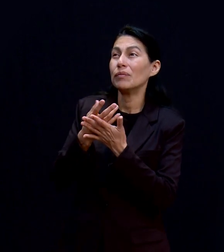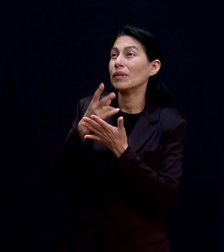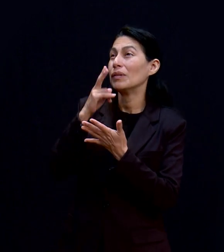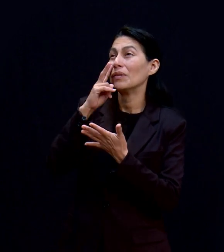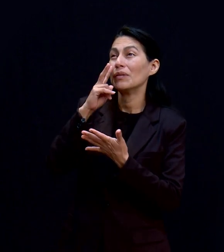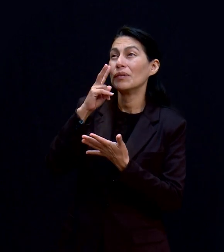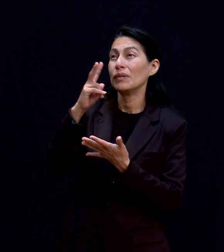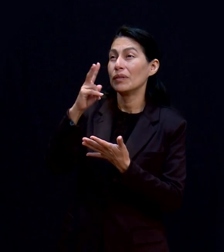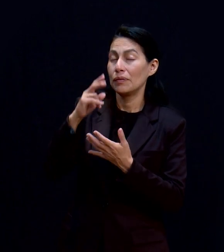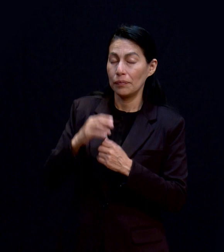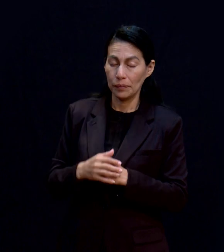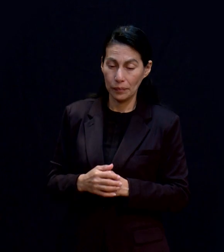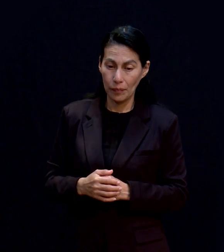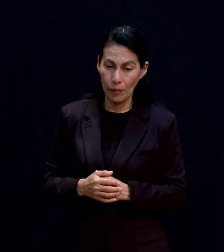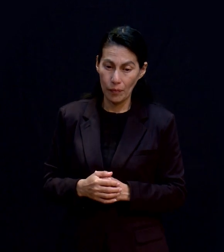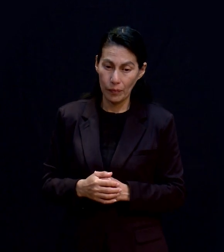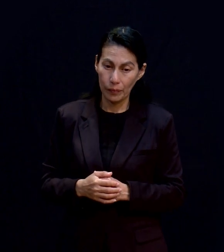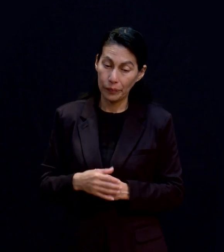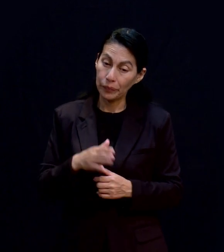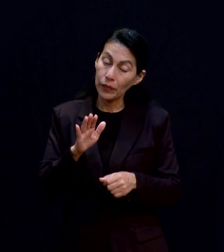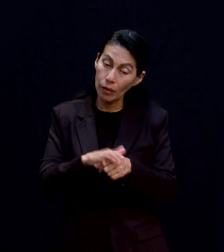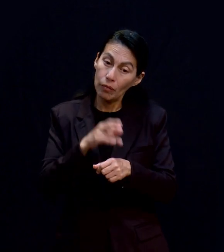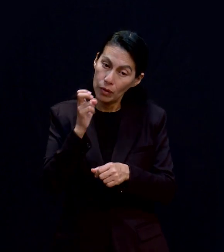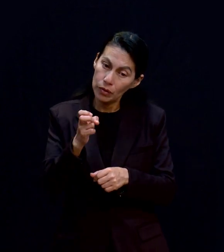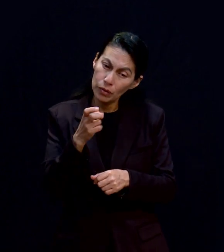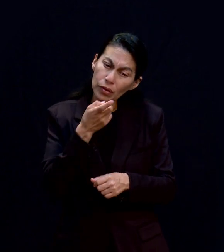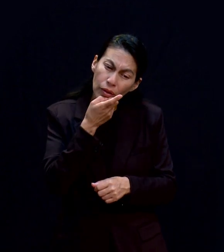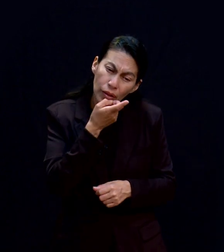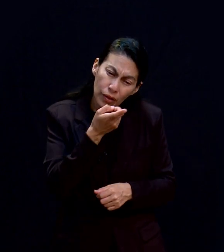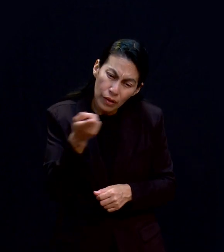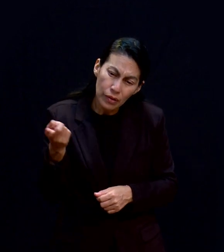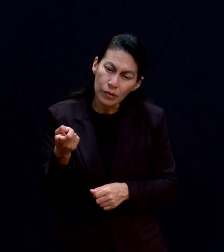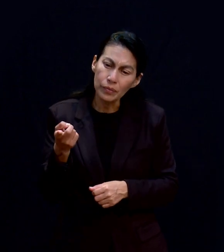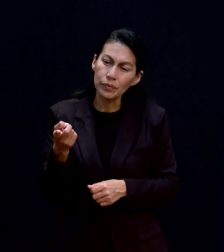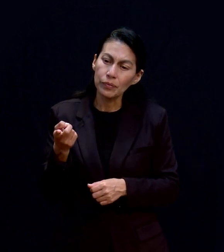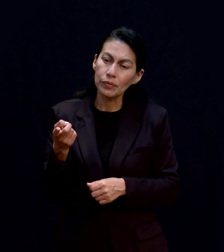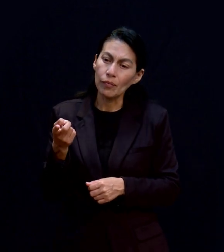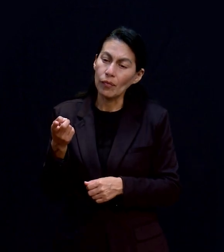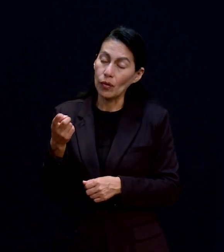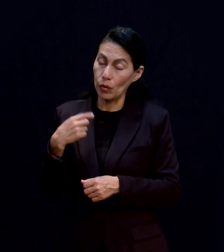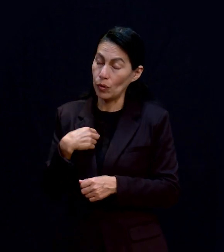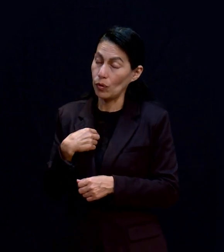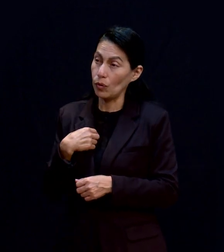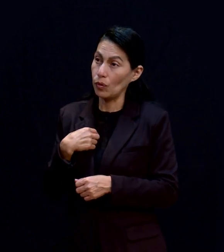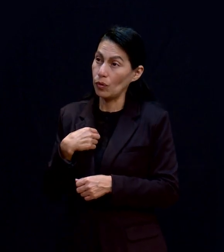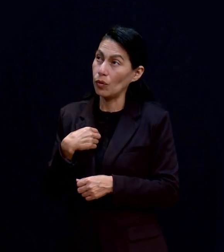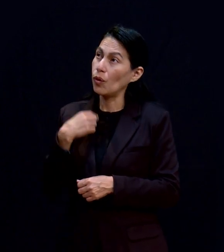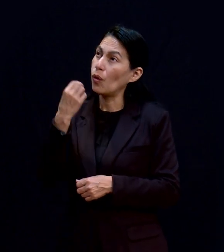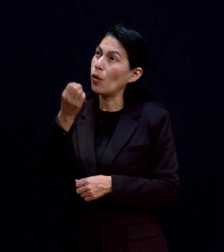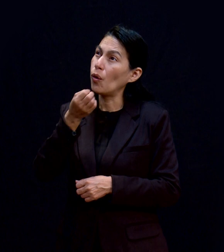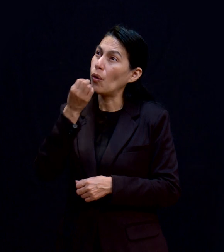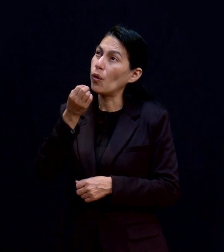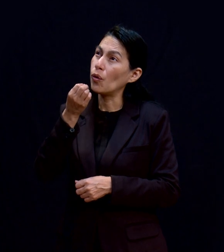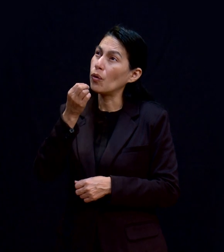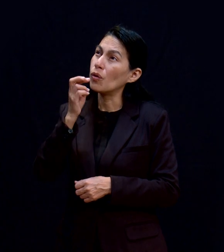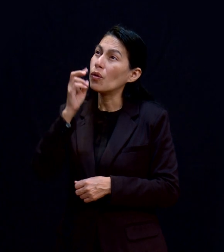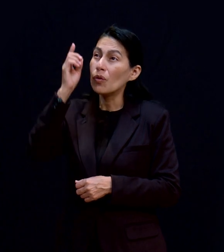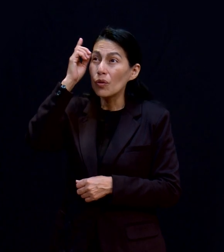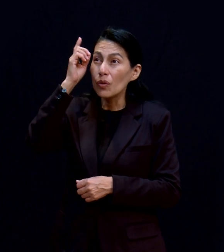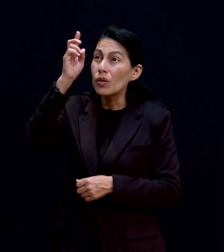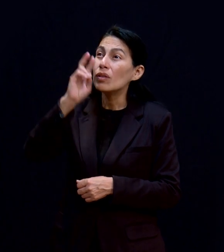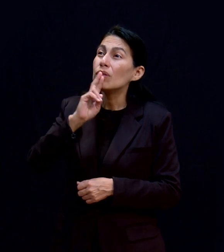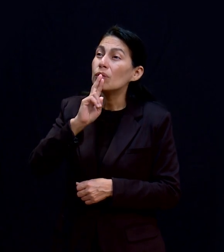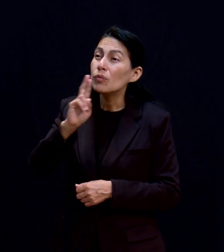y por eso es para mí muy importante decirles que sin importar el resultado que yo perciba de mi oración o la